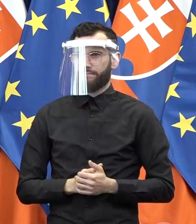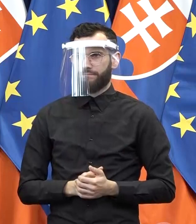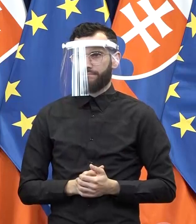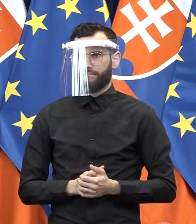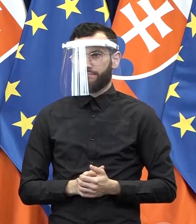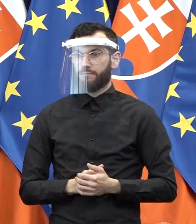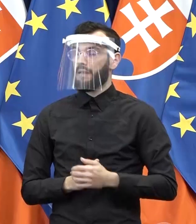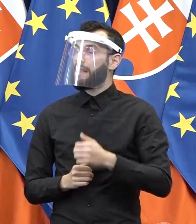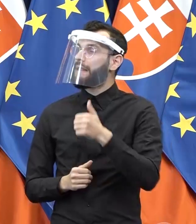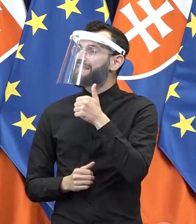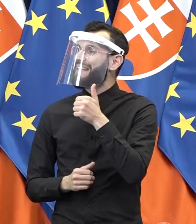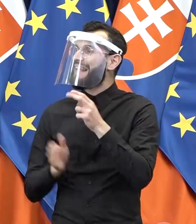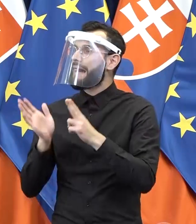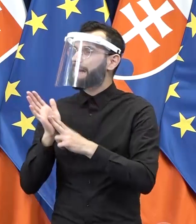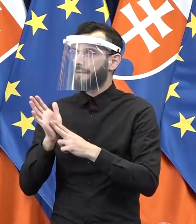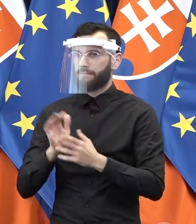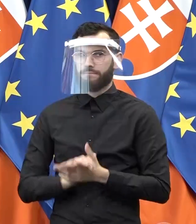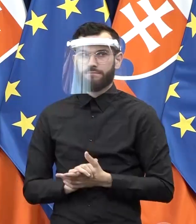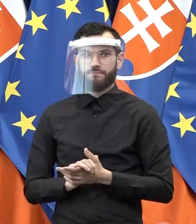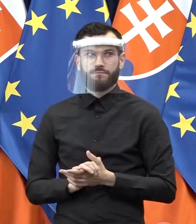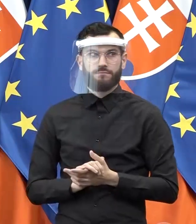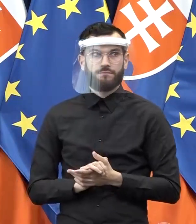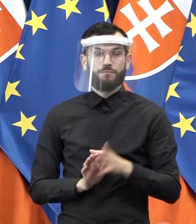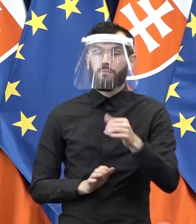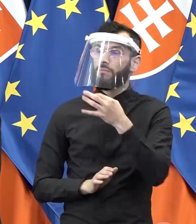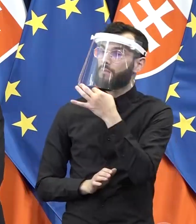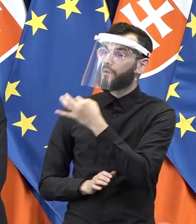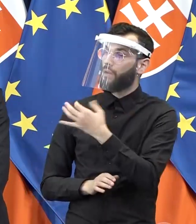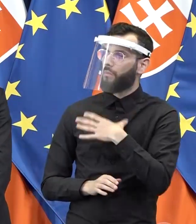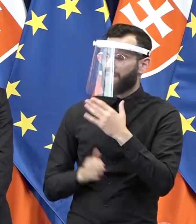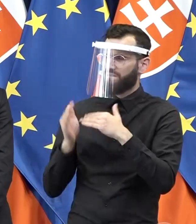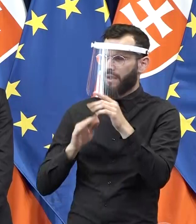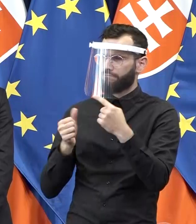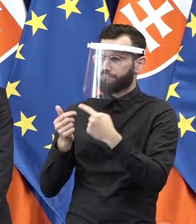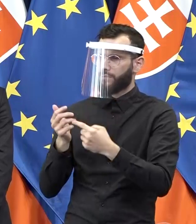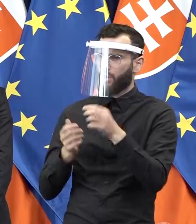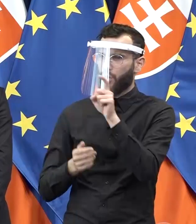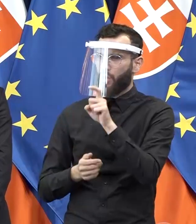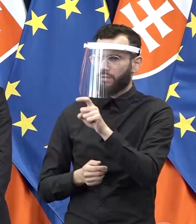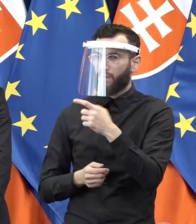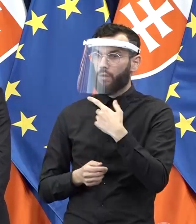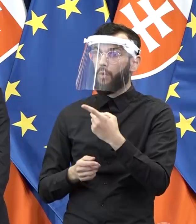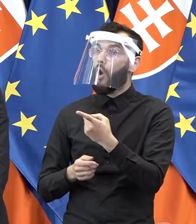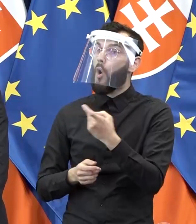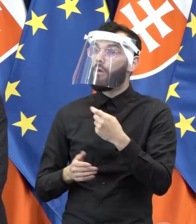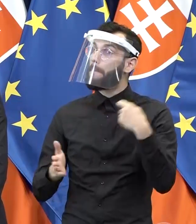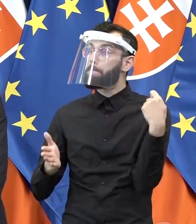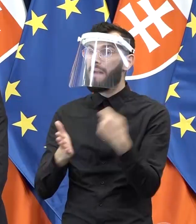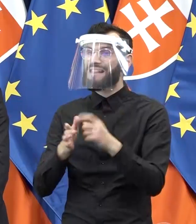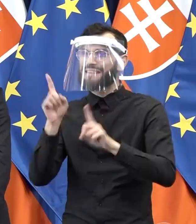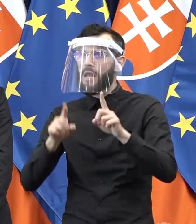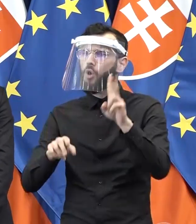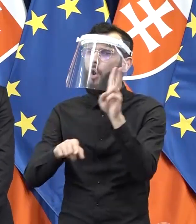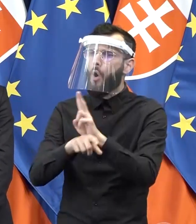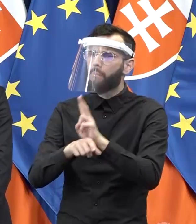Deni Gen, nech sa páči. Fondová, Deni Gen, ja by som mala viaceré otázok. Najskôr, odkedy vlastne budú platiť niektoré tie